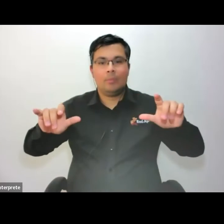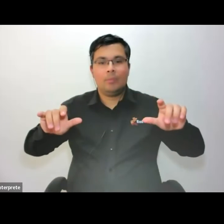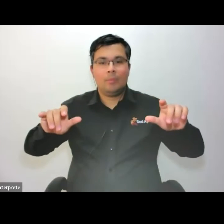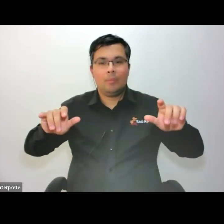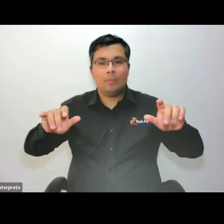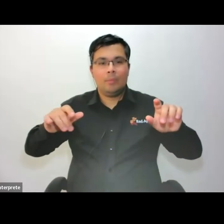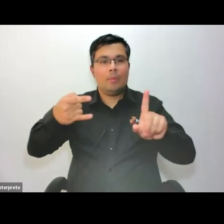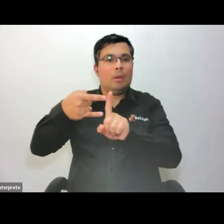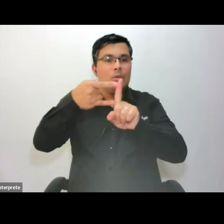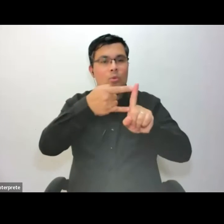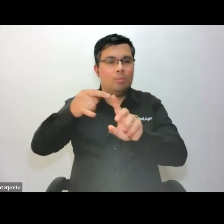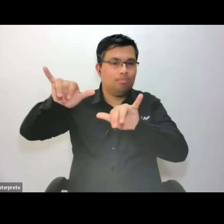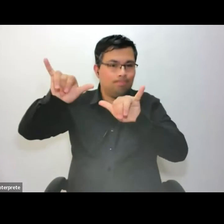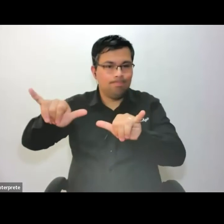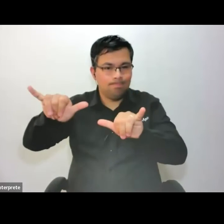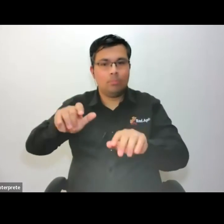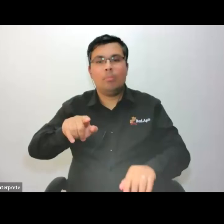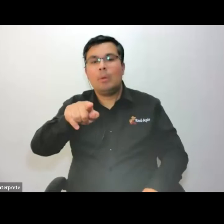la nueva pregunta.